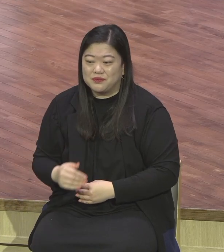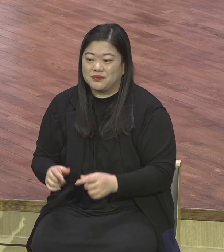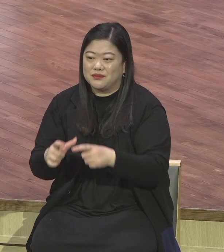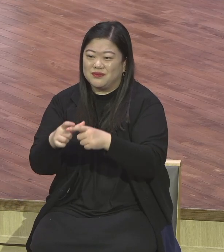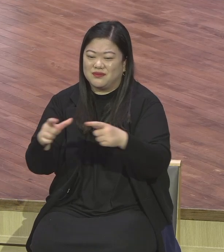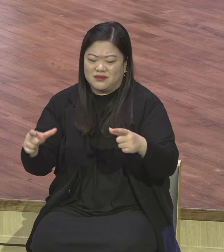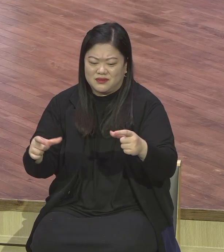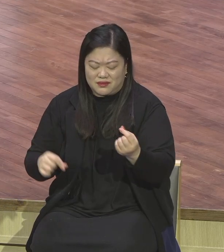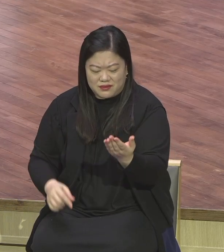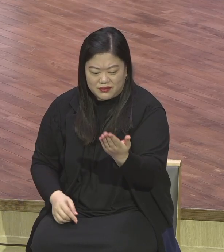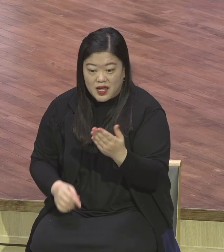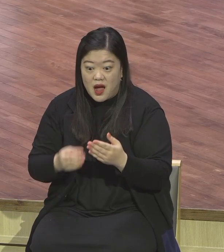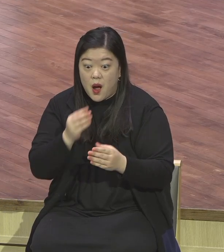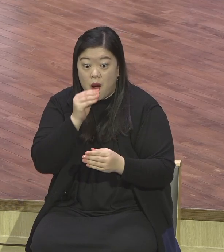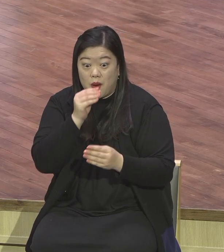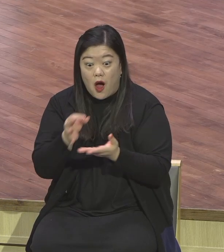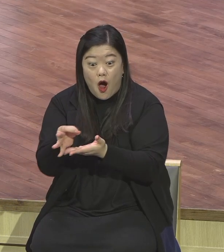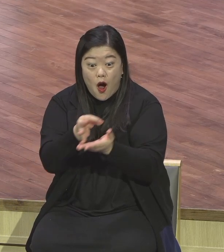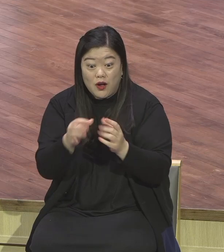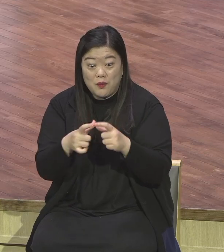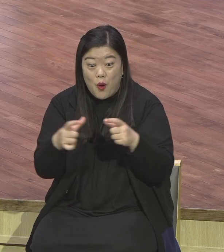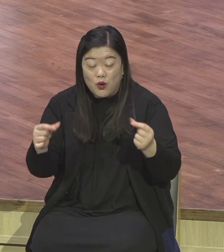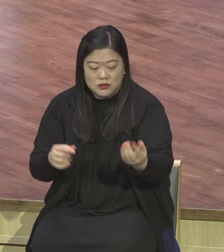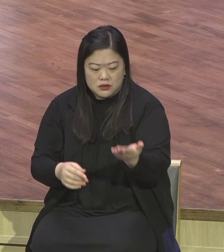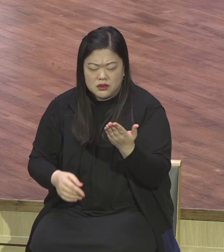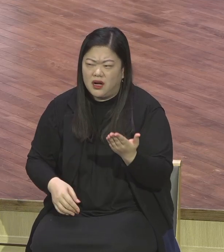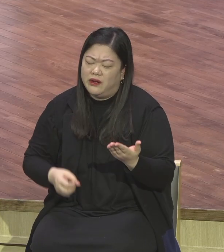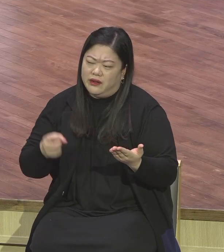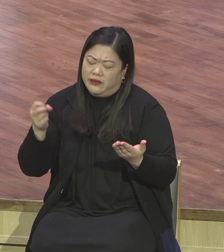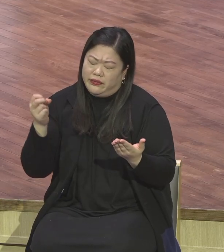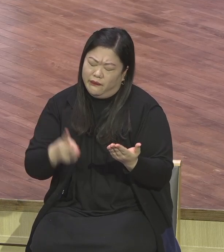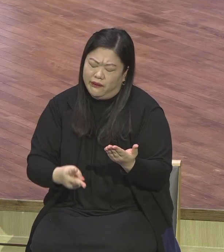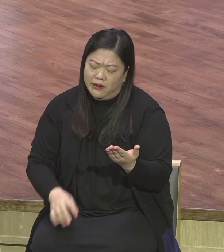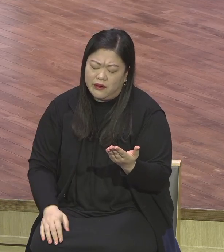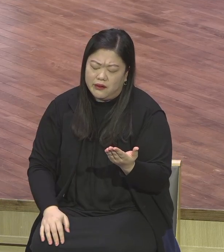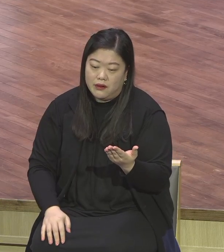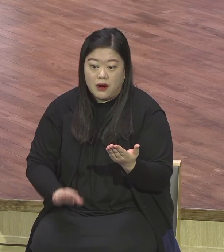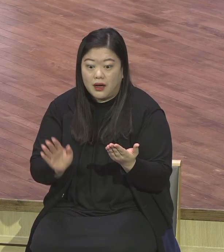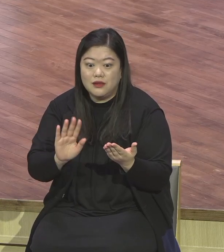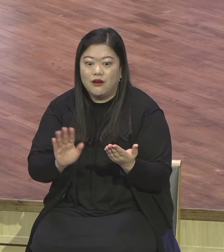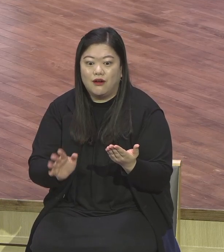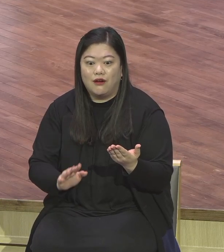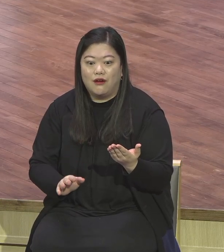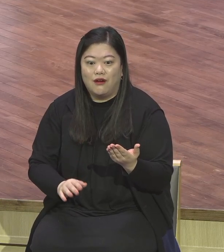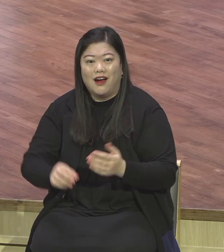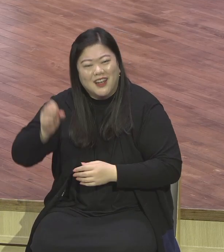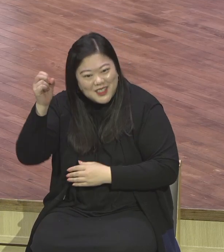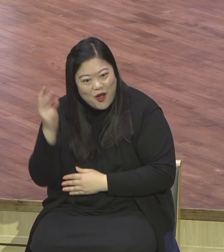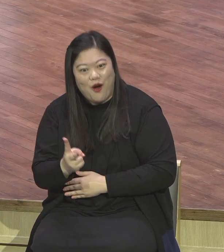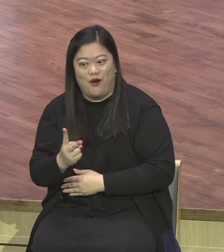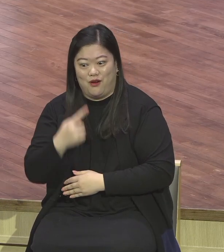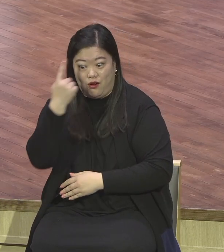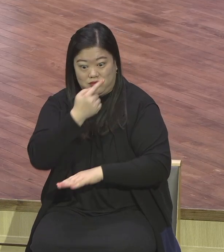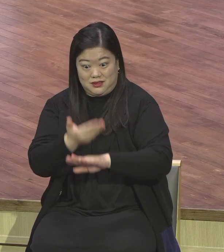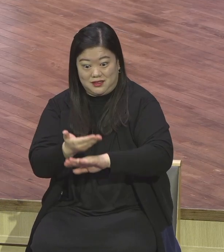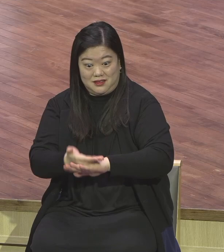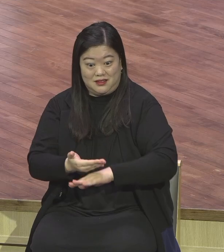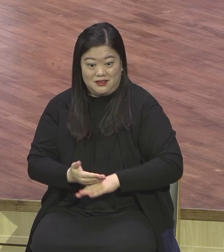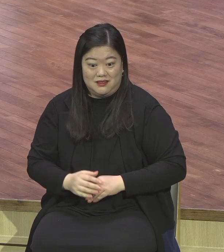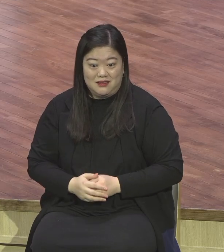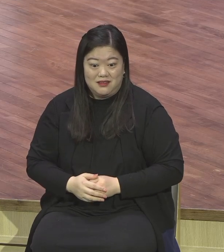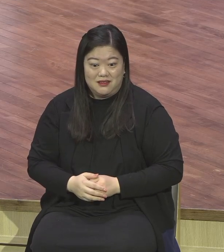그게 아니고 축제라고요 축제 마음속에 오늘 하나님 앞에 내가 영적으로